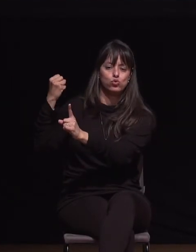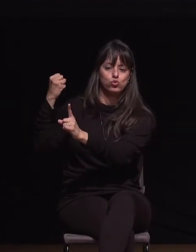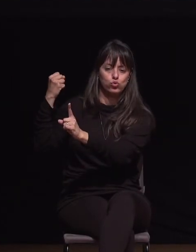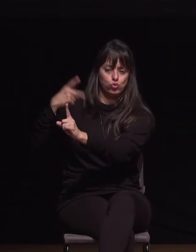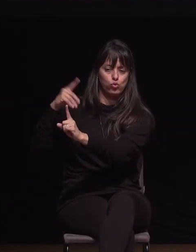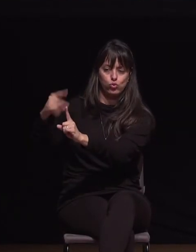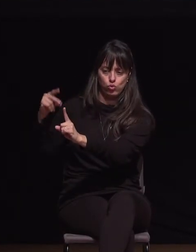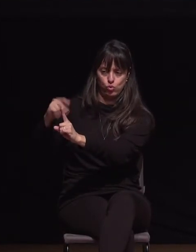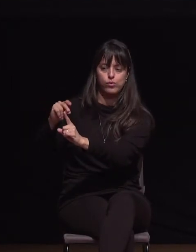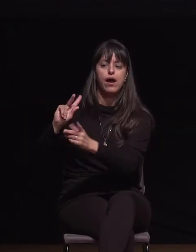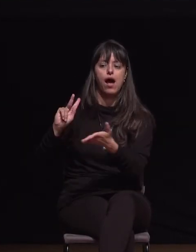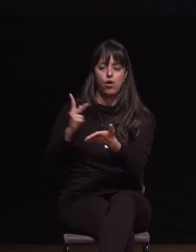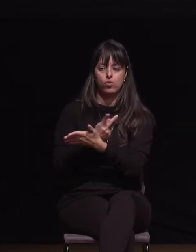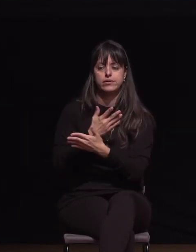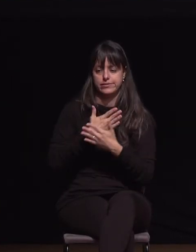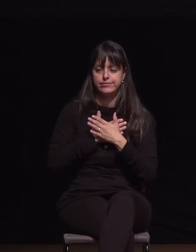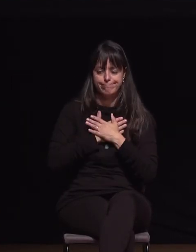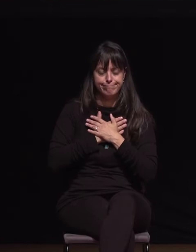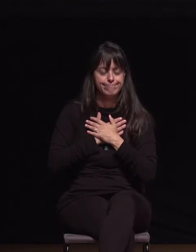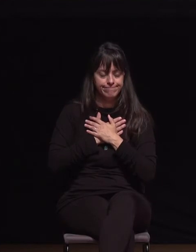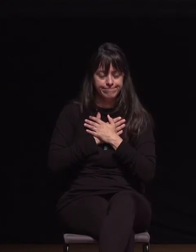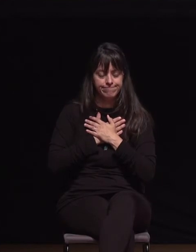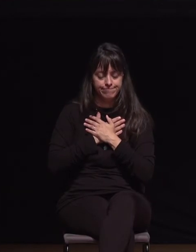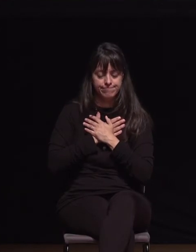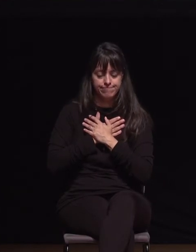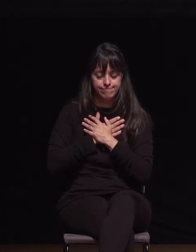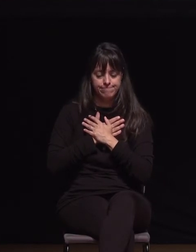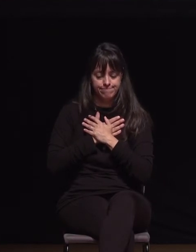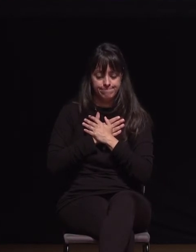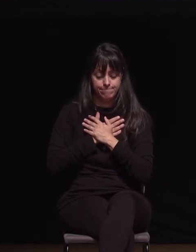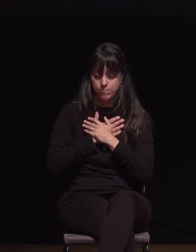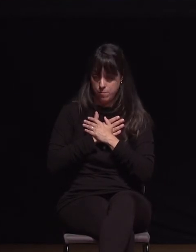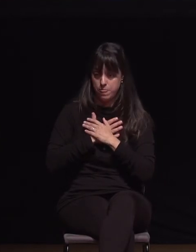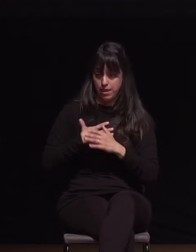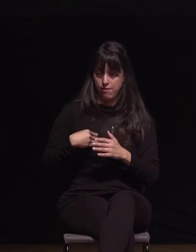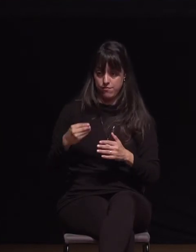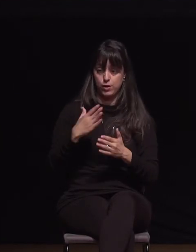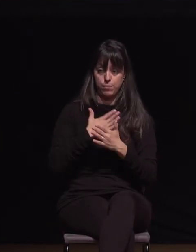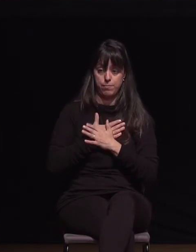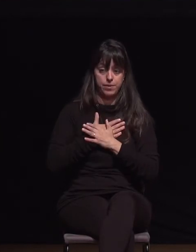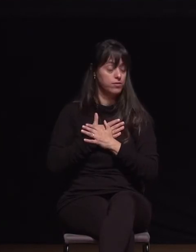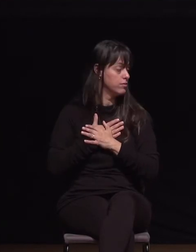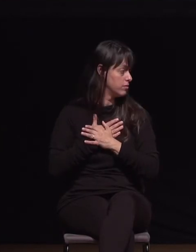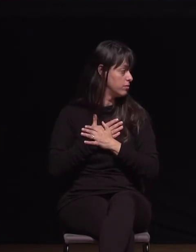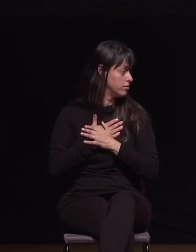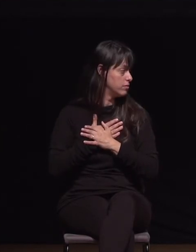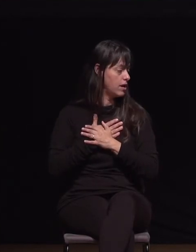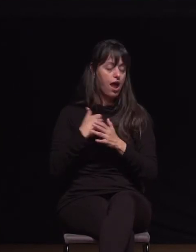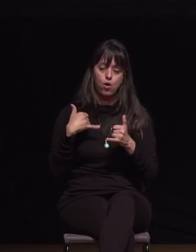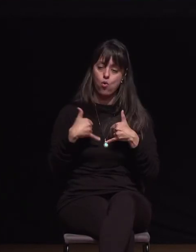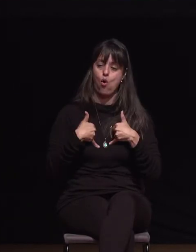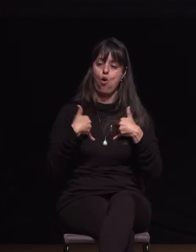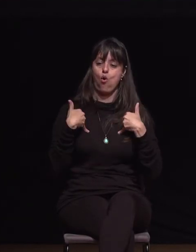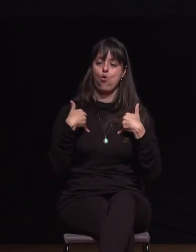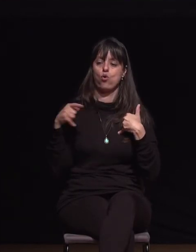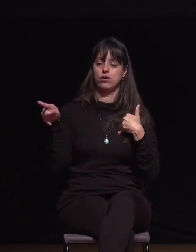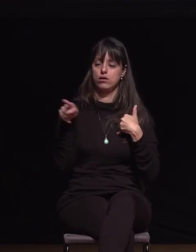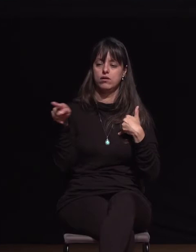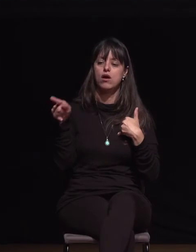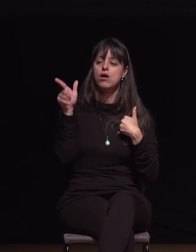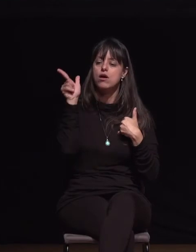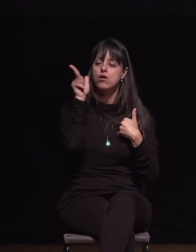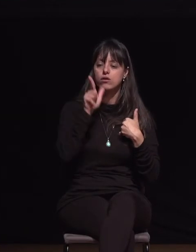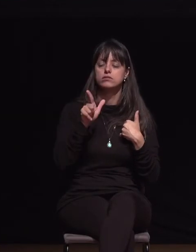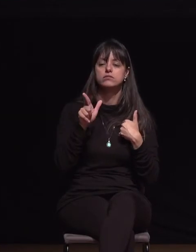extermínio, como aconteceu comigo. Meus filhos, eu tenho até orgulho deles, porque eles